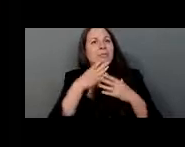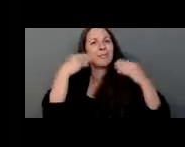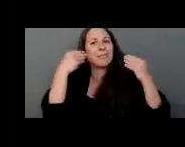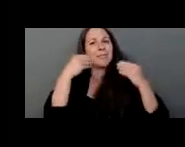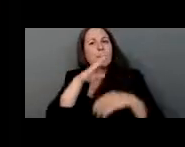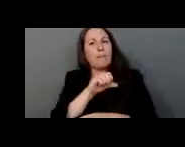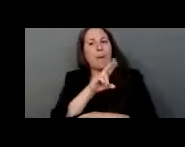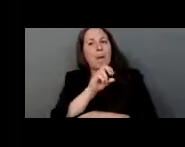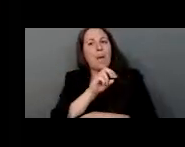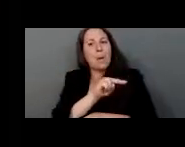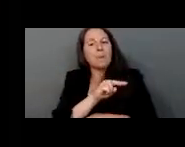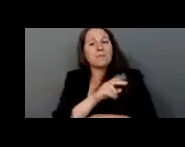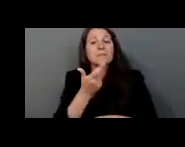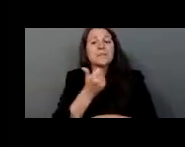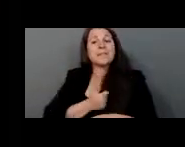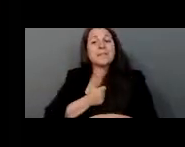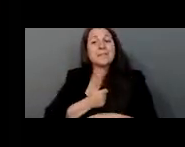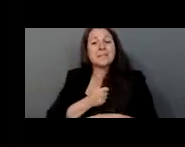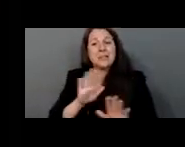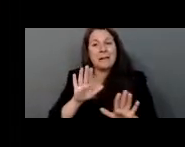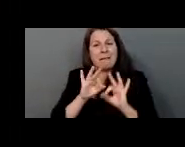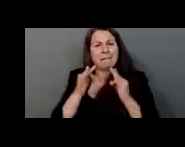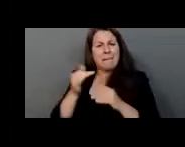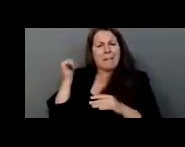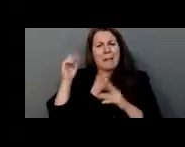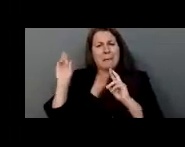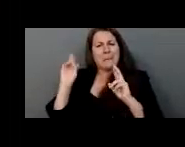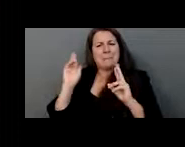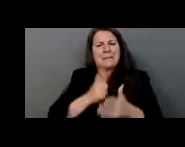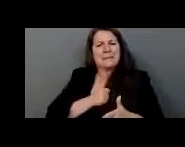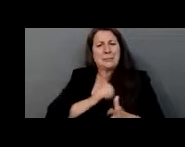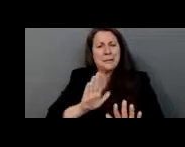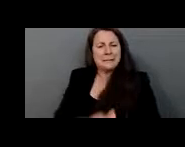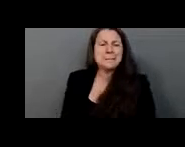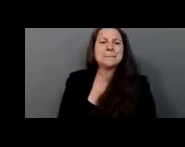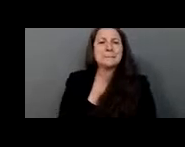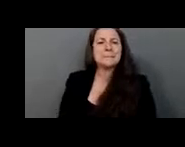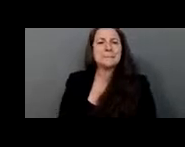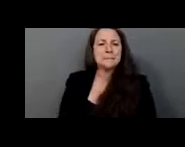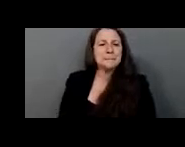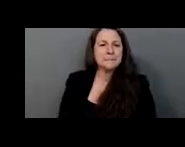ma famille derrière qui fait un peu de bruit. Alors, bonne écoute.